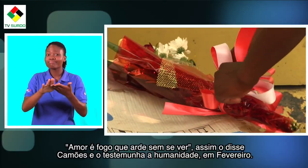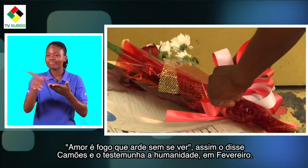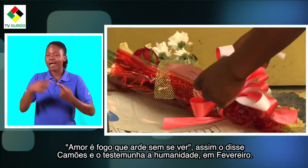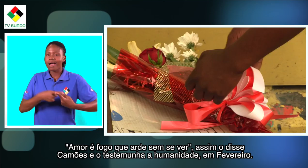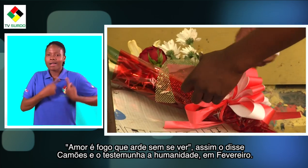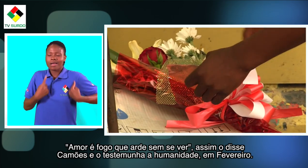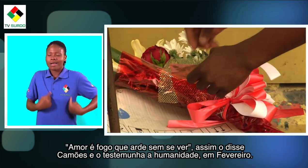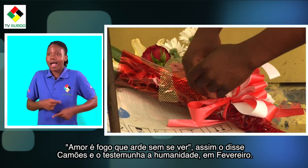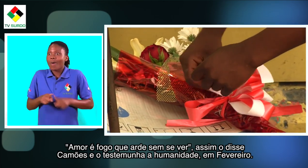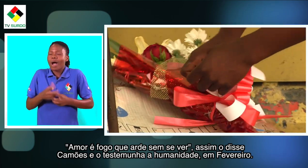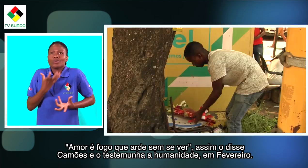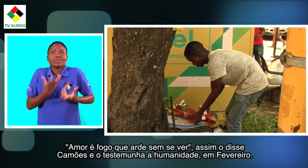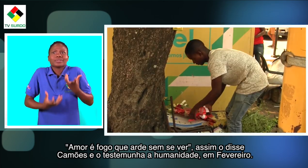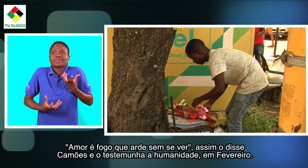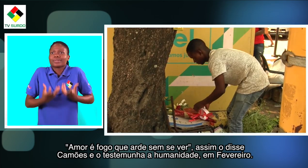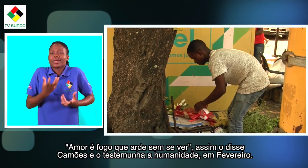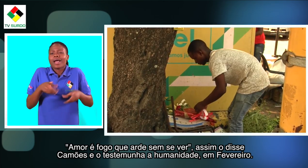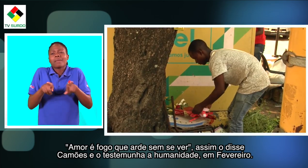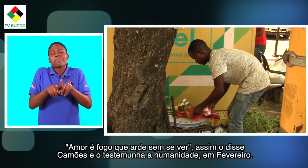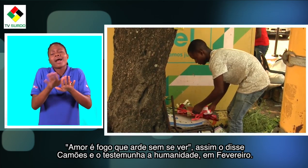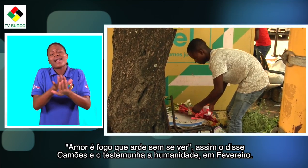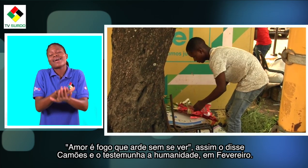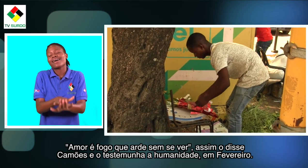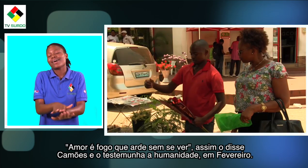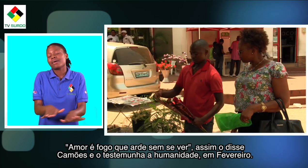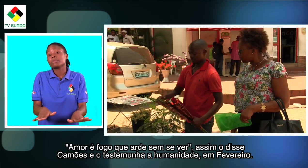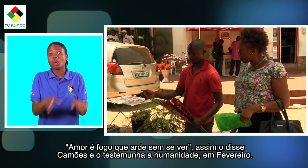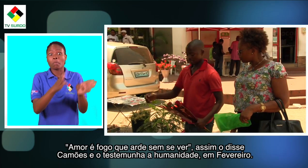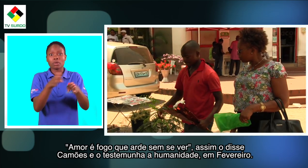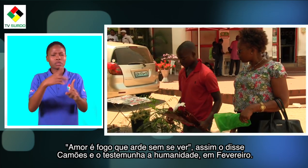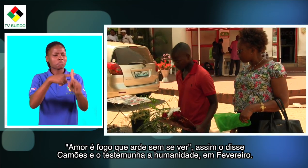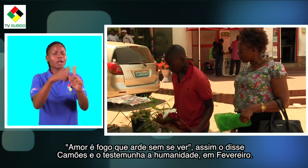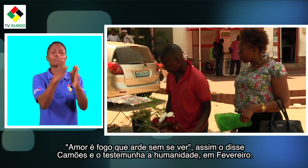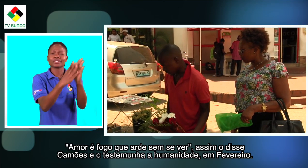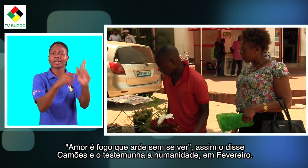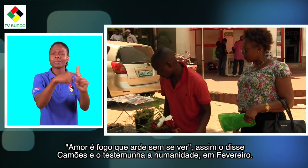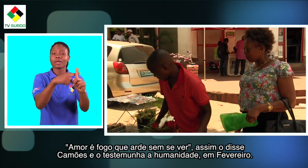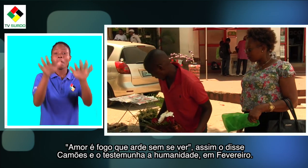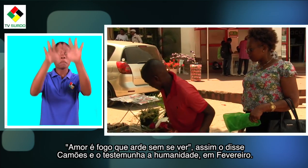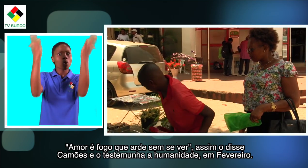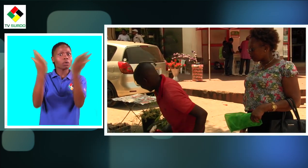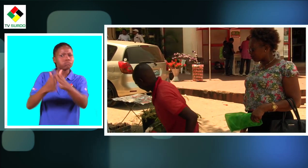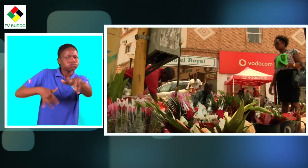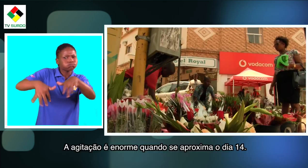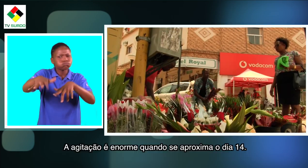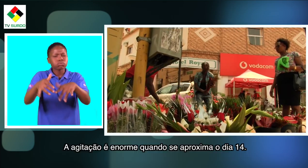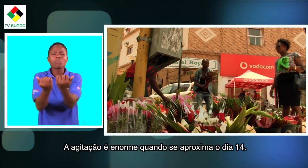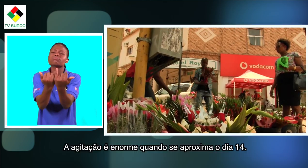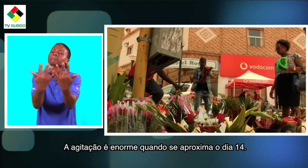Amor é fogo que arde sem se vir, assim o disse Camões e o testemunha a humanidade em fevereiro.